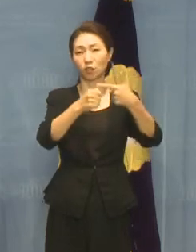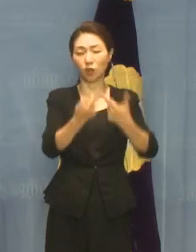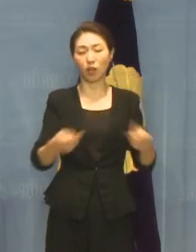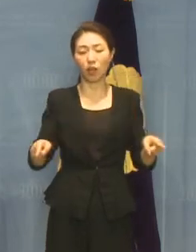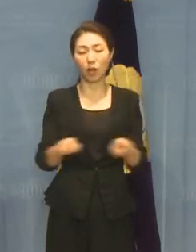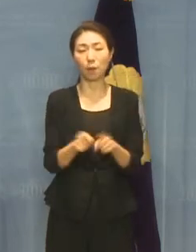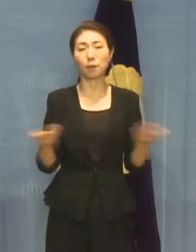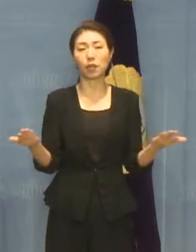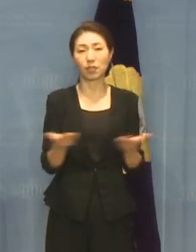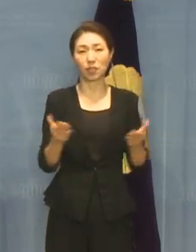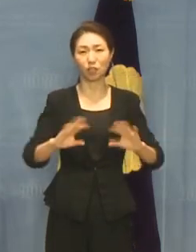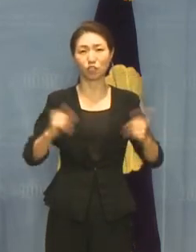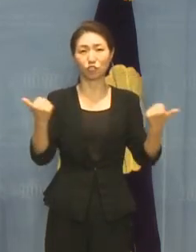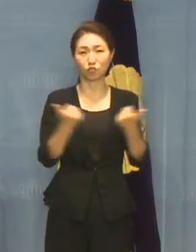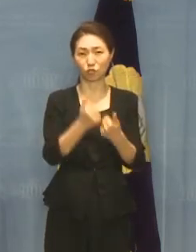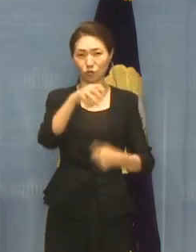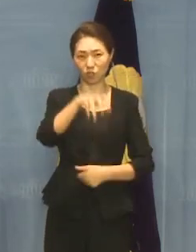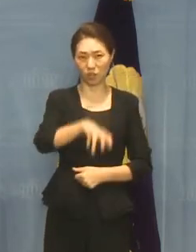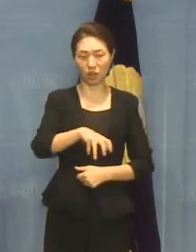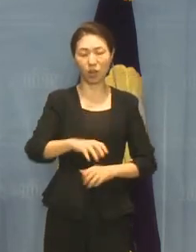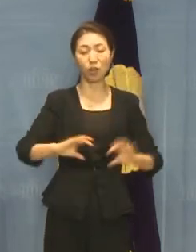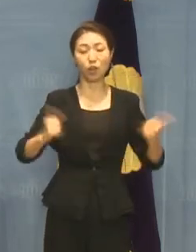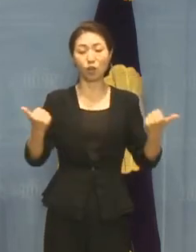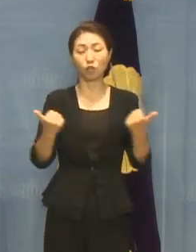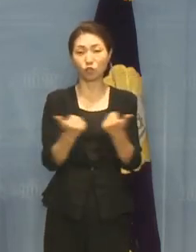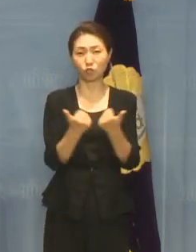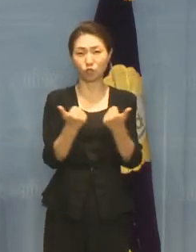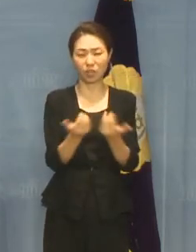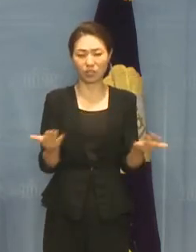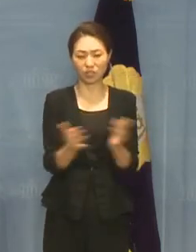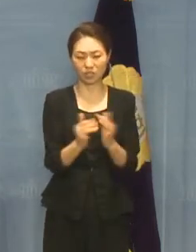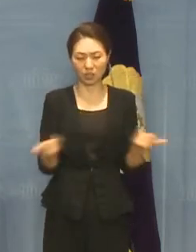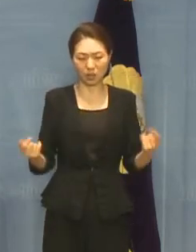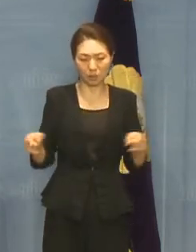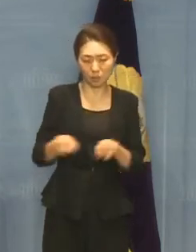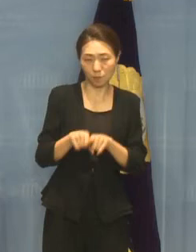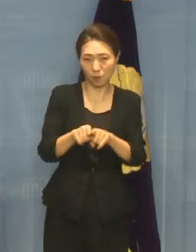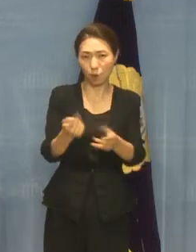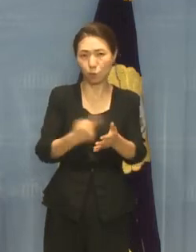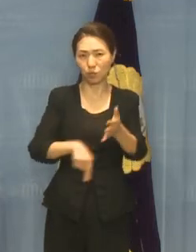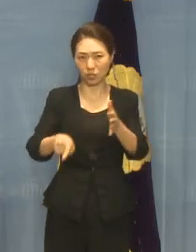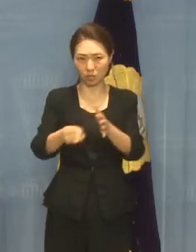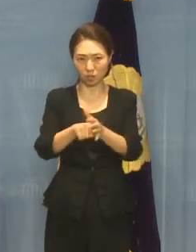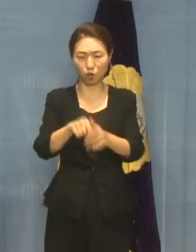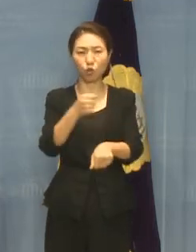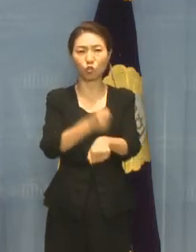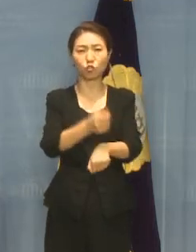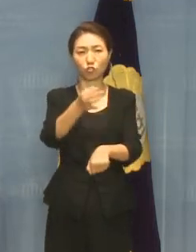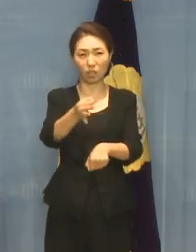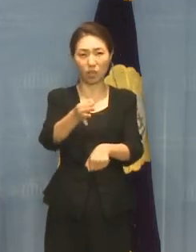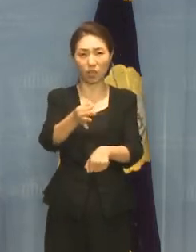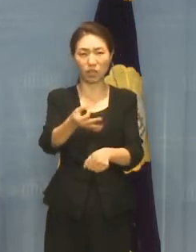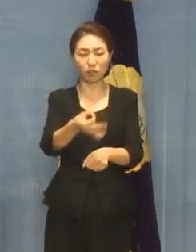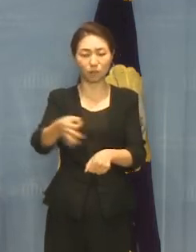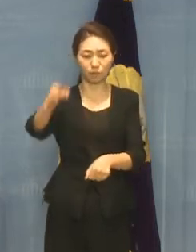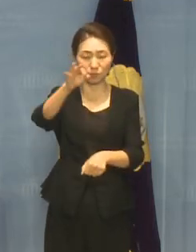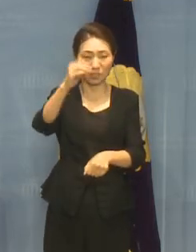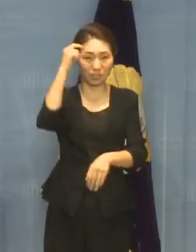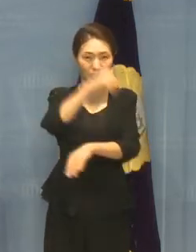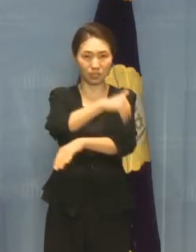구성원 모두가 국회 혁신에 동참할 수 있도록 혁신 제안자 포상 및 인센티브 제도를 강화할